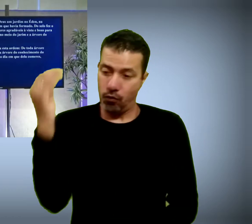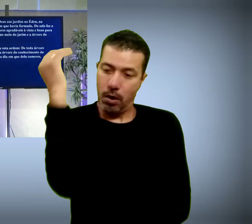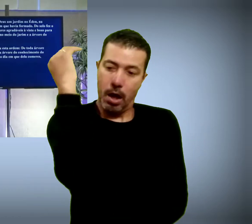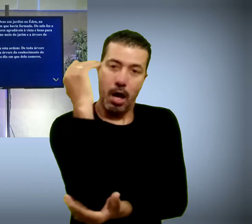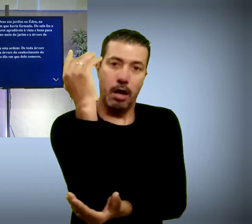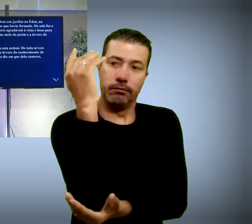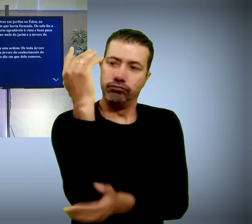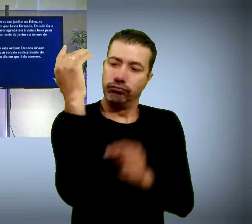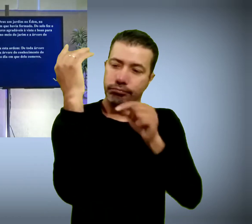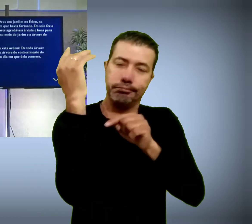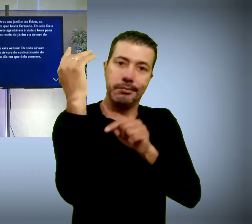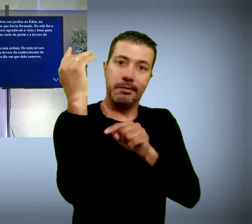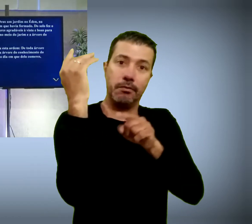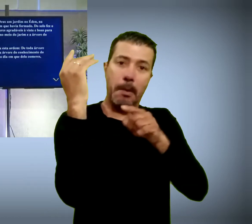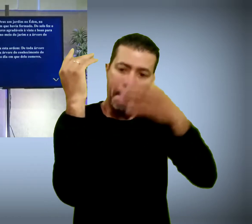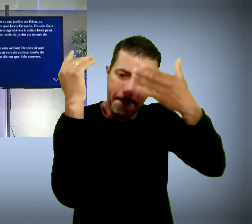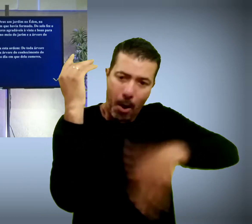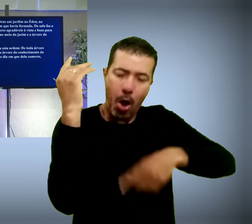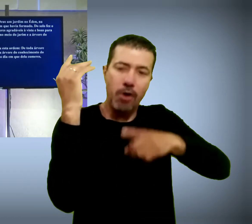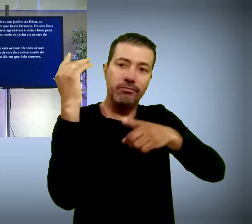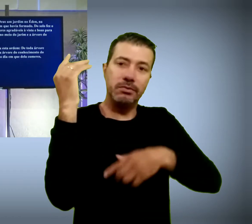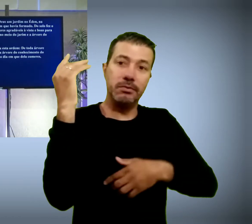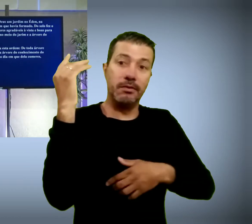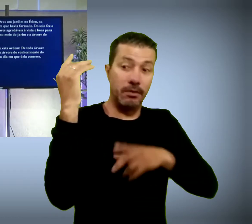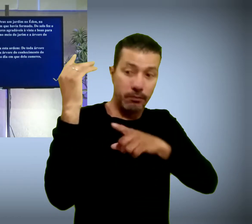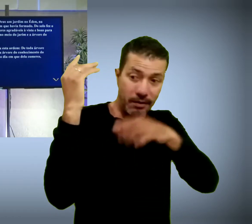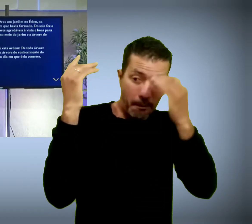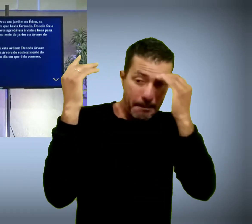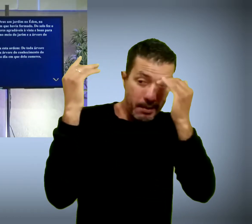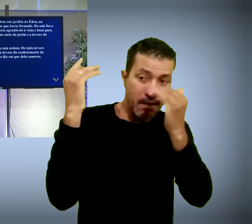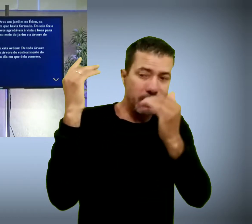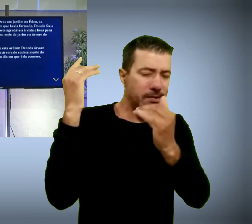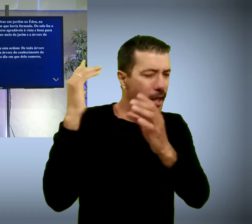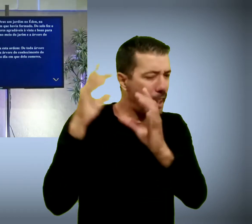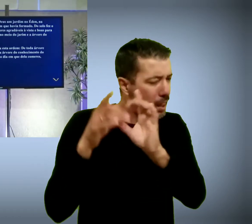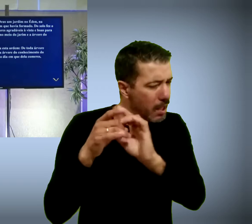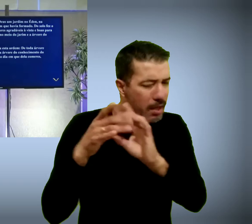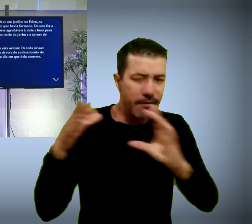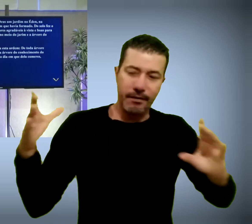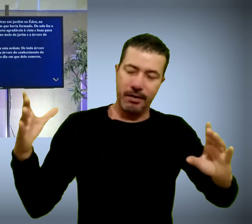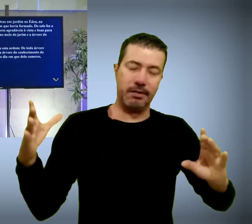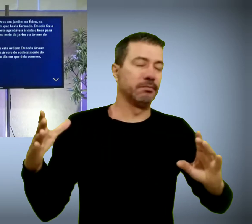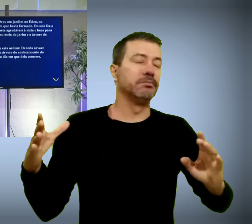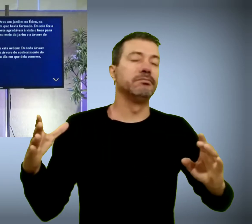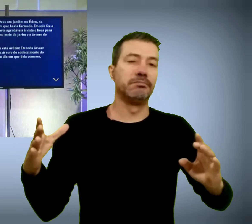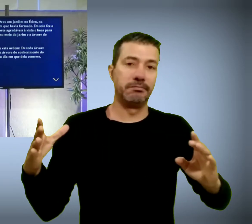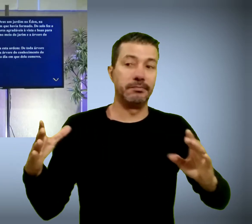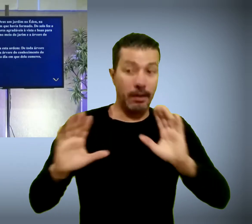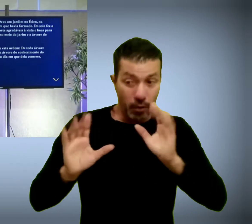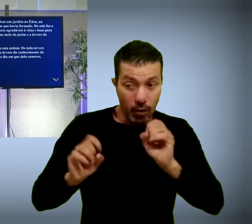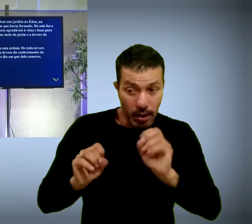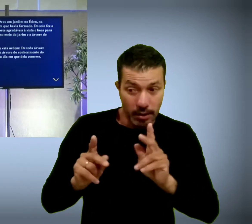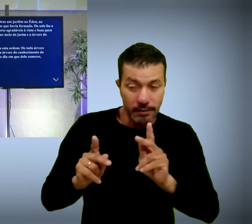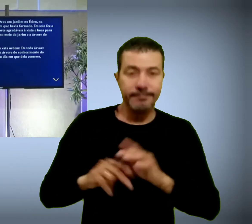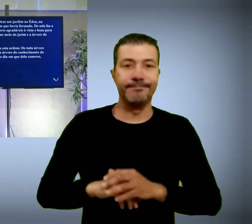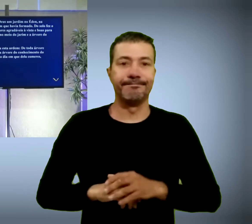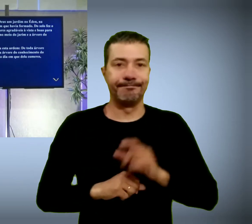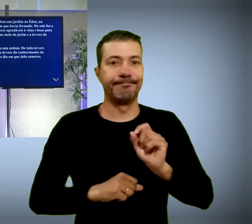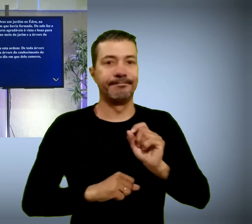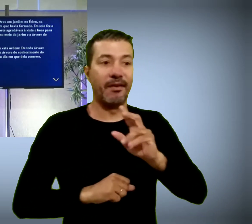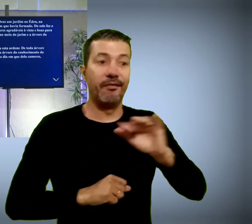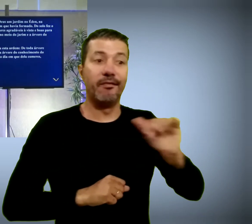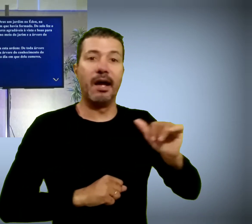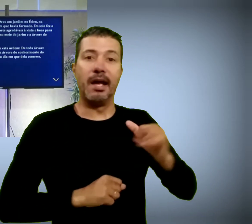que vocês provem que não é assim. Vocês vão me obedecer espontaneamente. Tá? E vocês